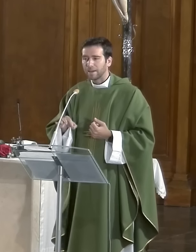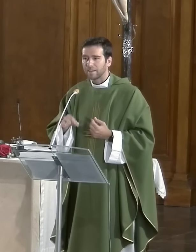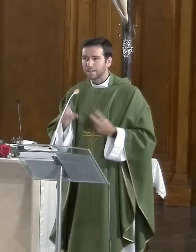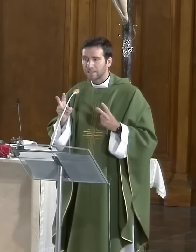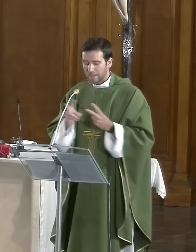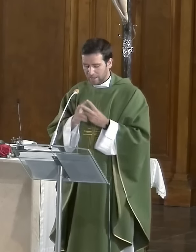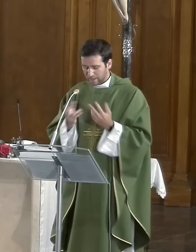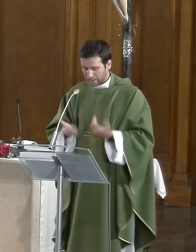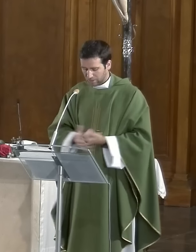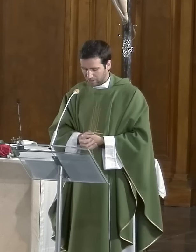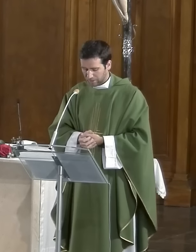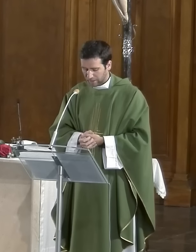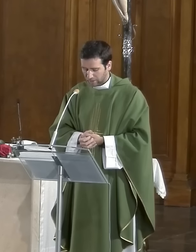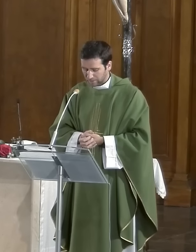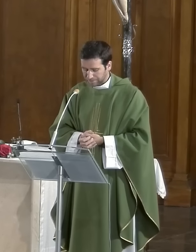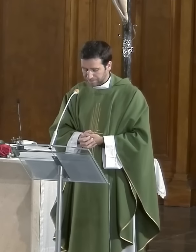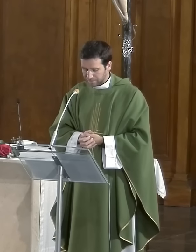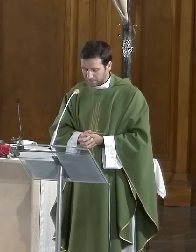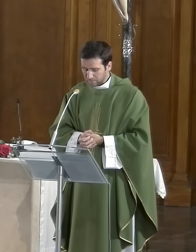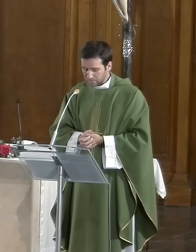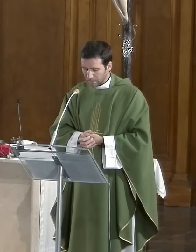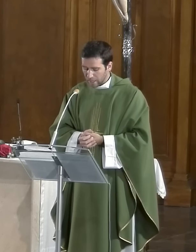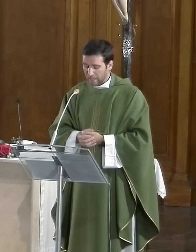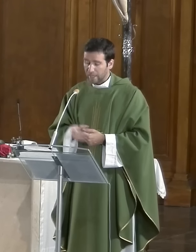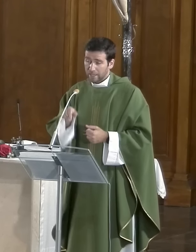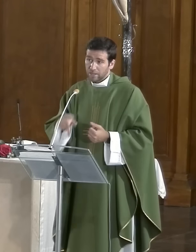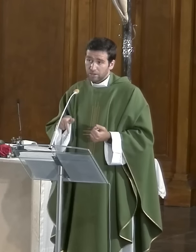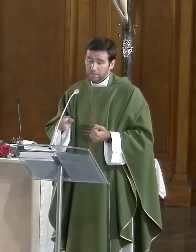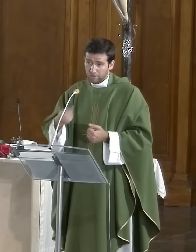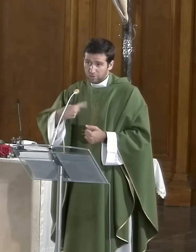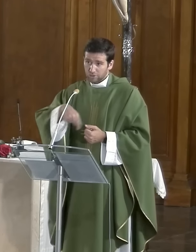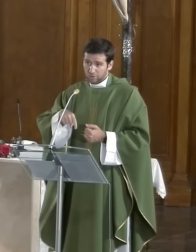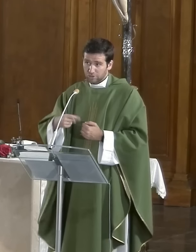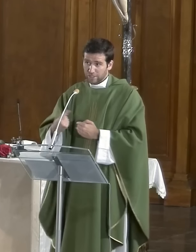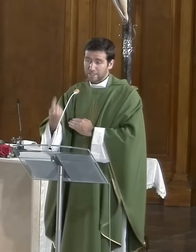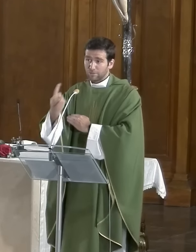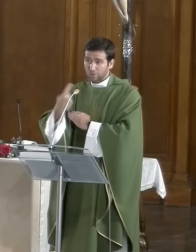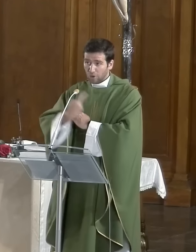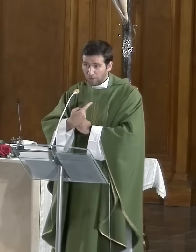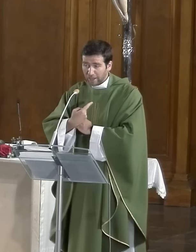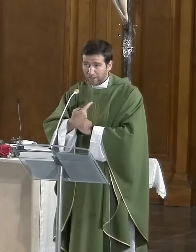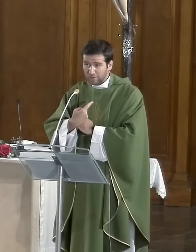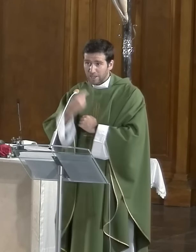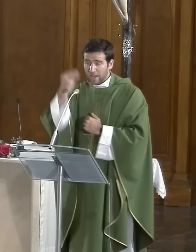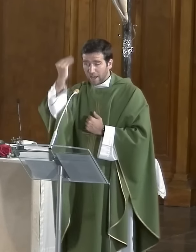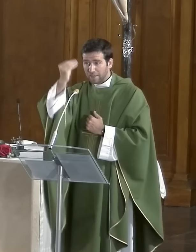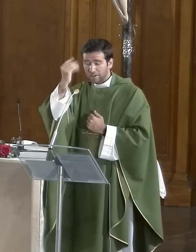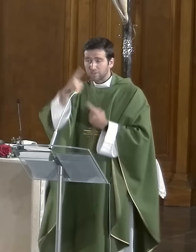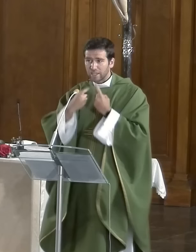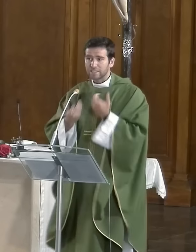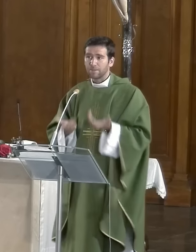capaces de reconocerlo. Y hoy nosotros estamos obligados a hacernos esta